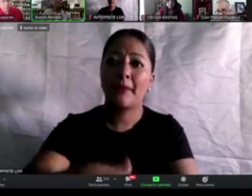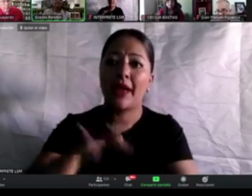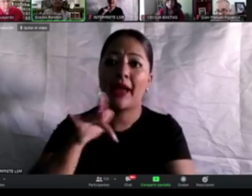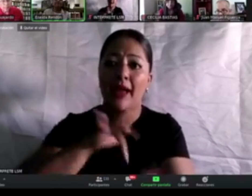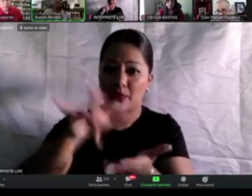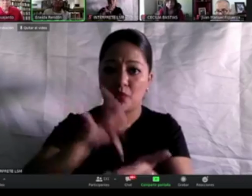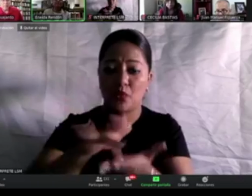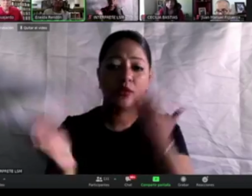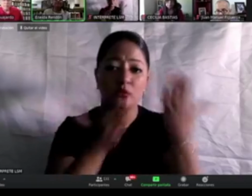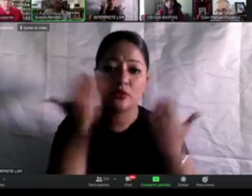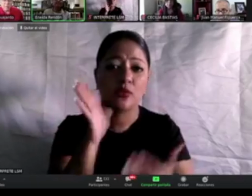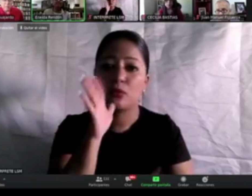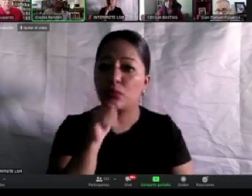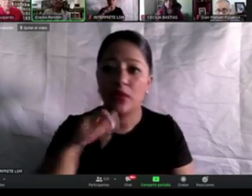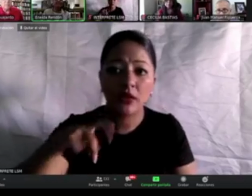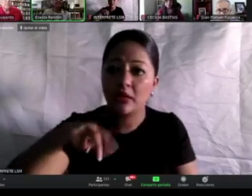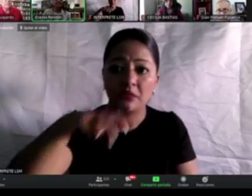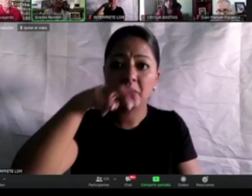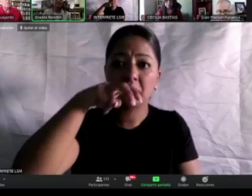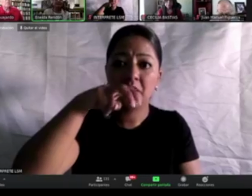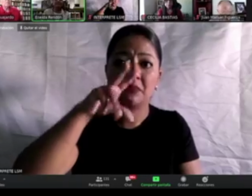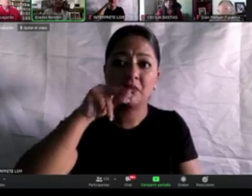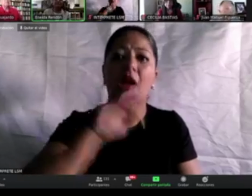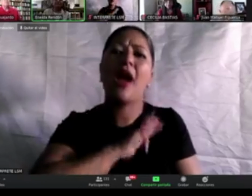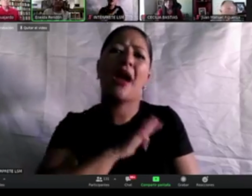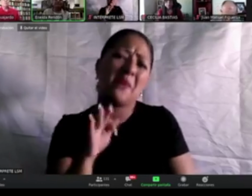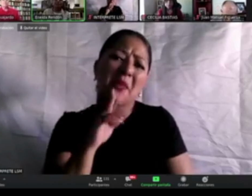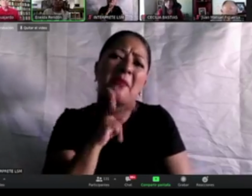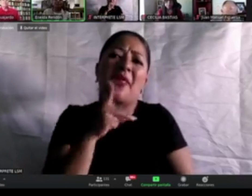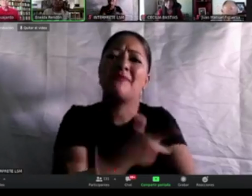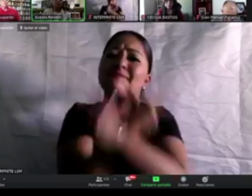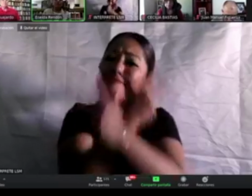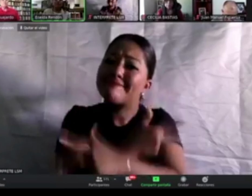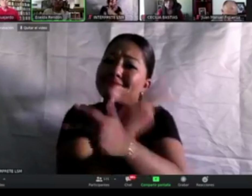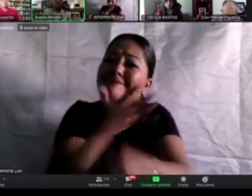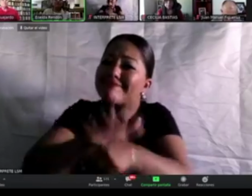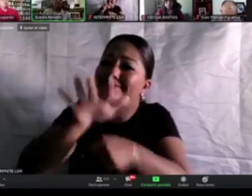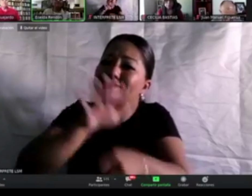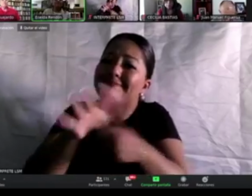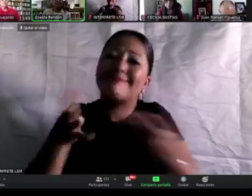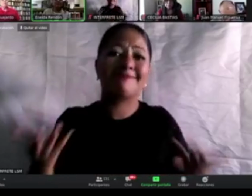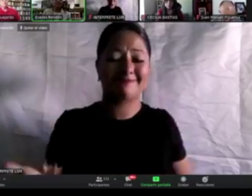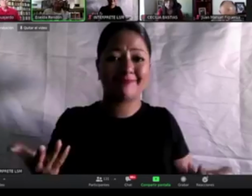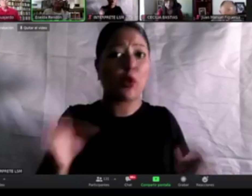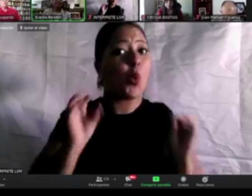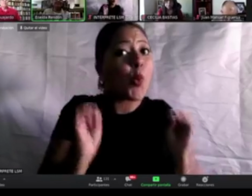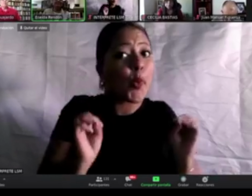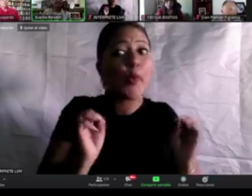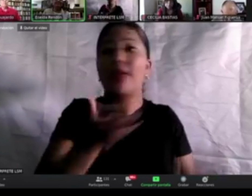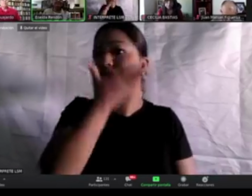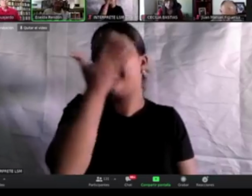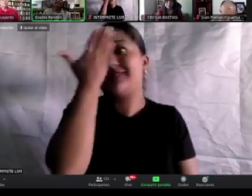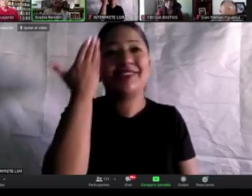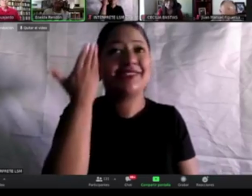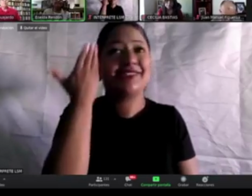no pueden subir podemos seguir echando mano de la virtualidad o no sé ir buscando